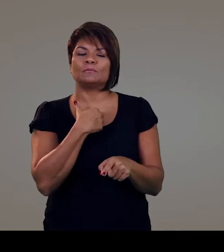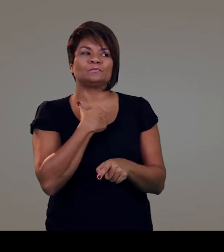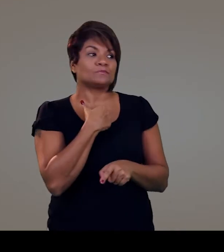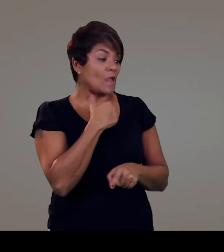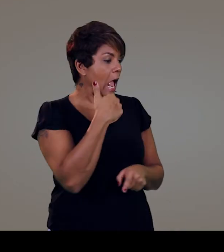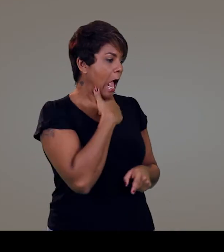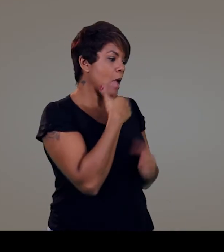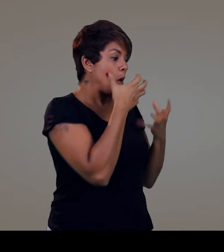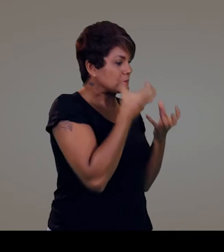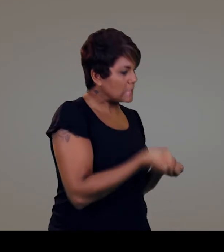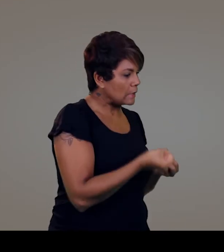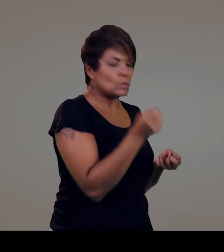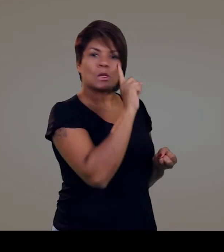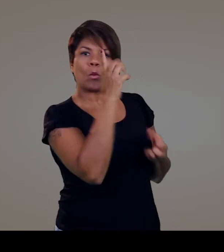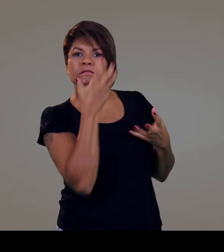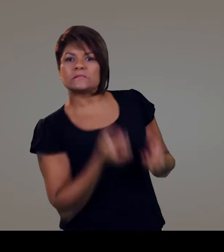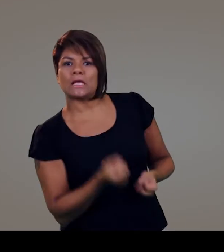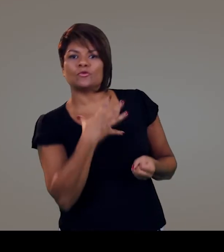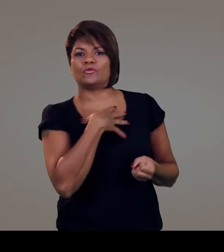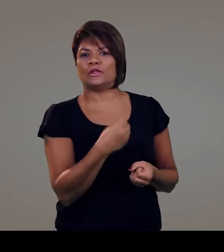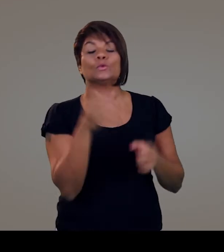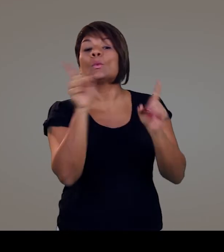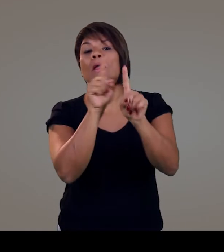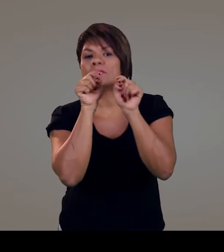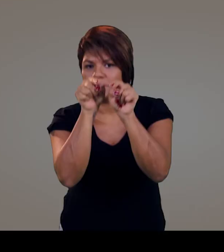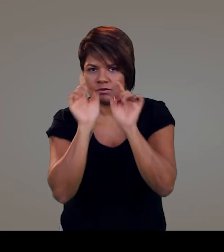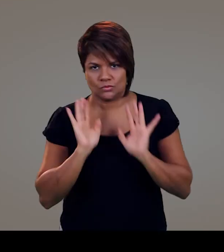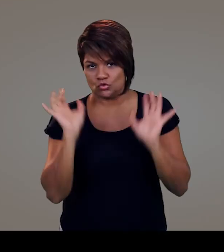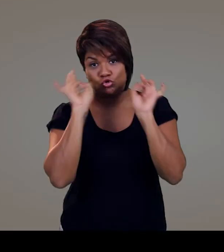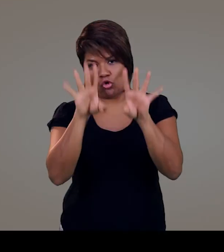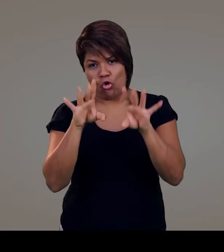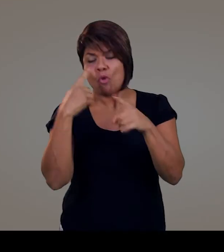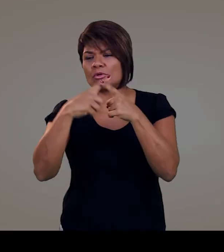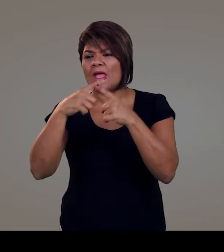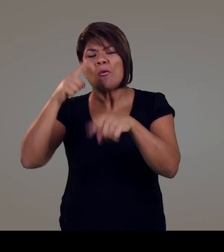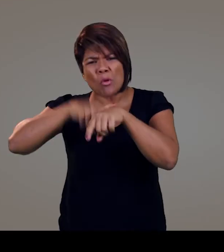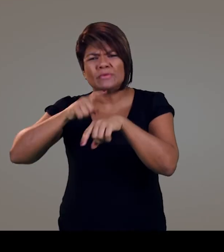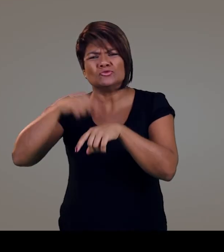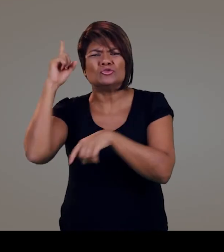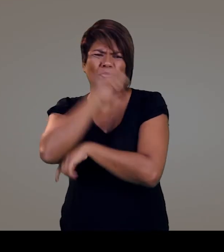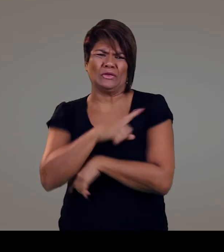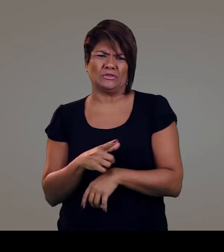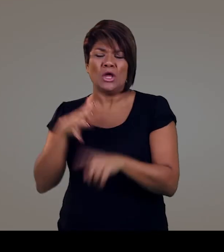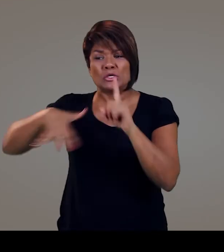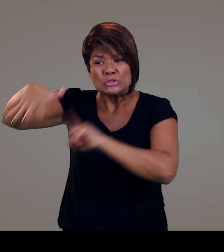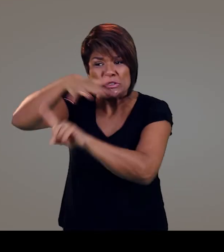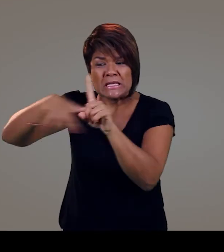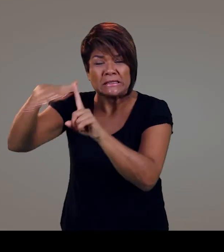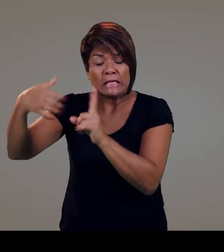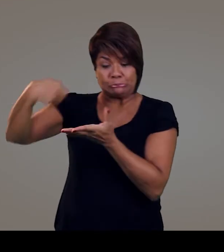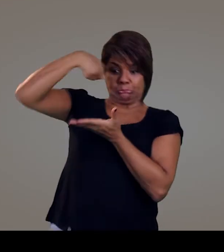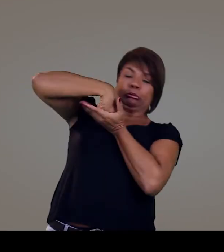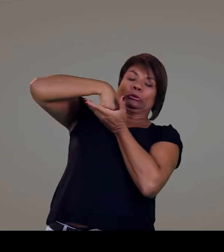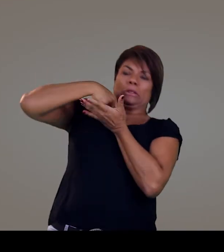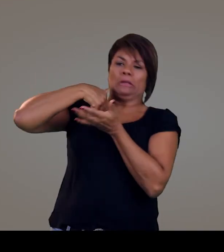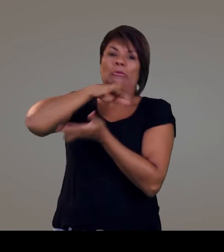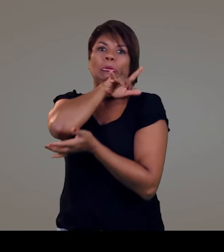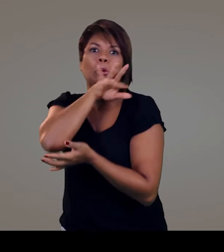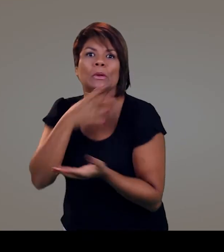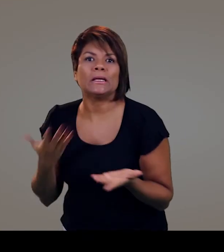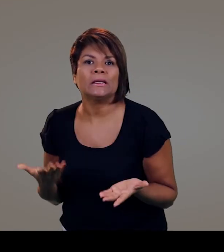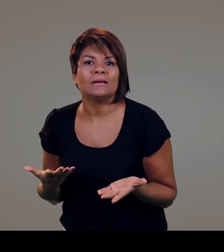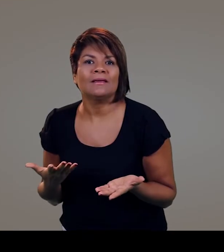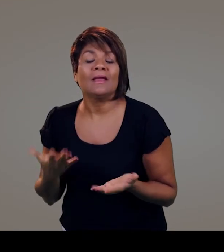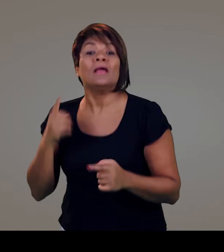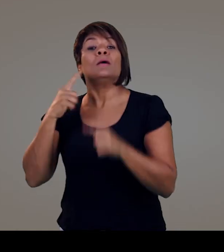tão difícil, né? Um momento tão difícil, a sociedade nos coloca isso como de uma forma tão ruim,